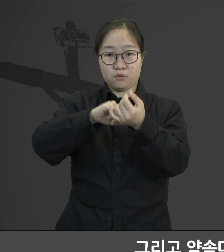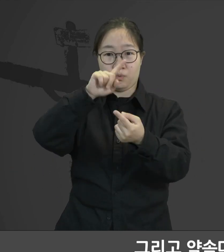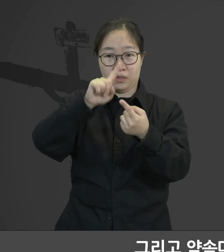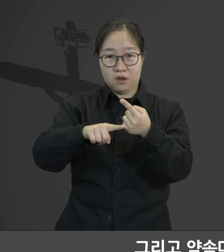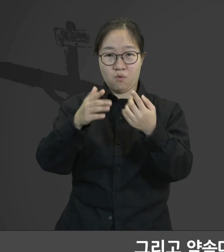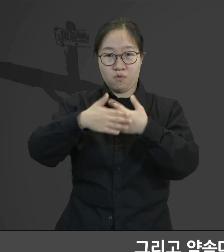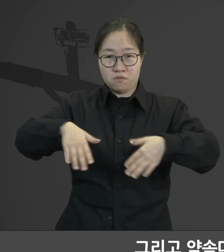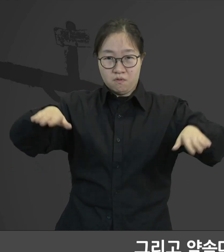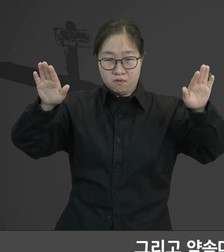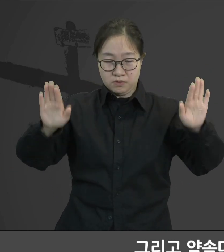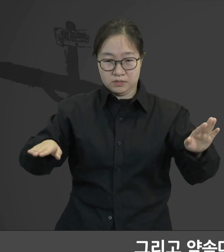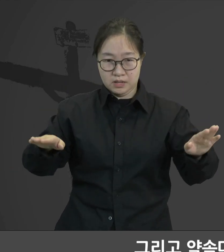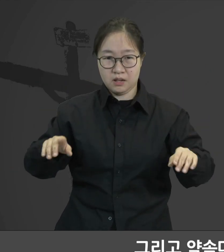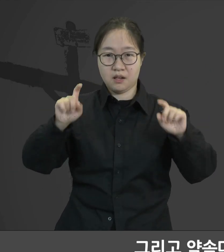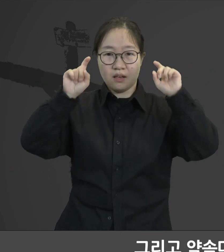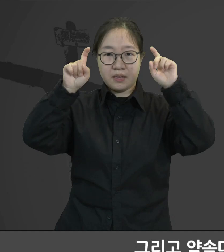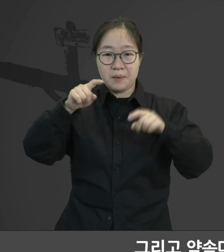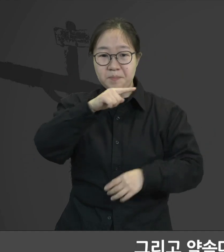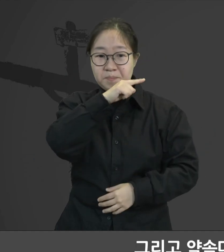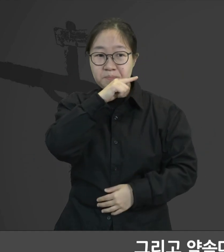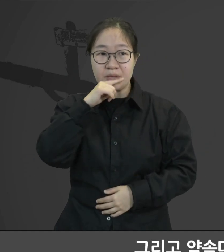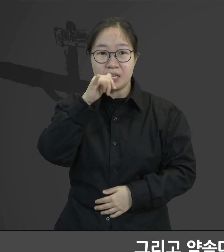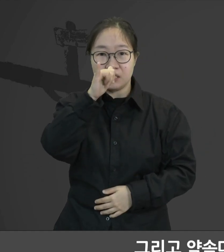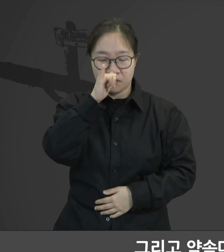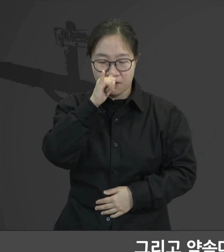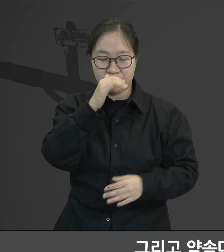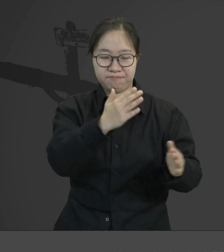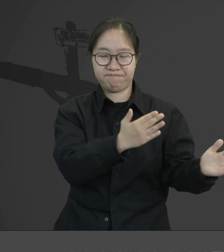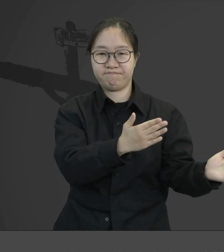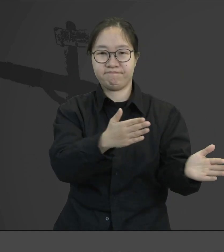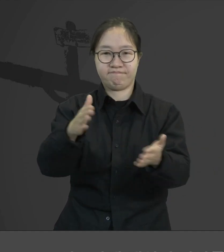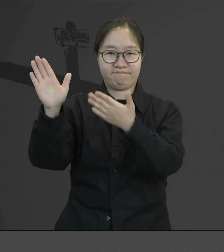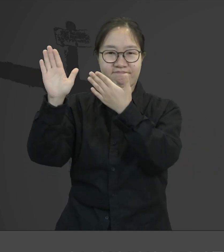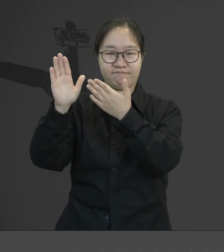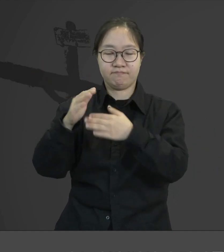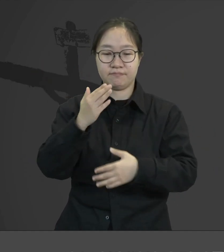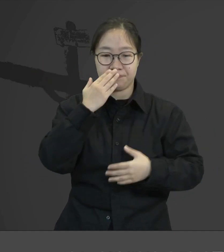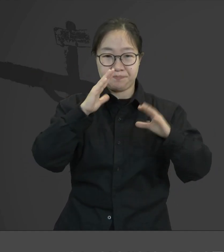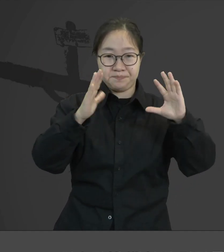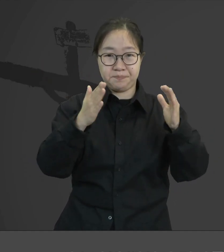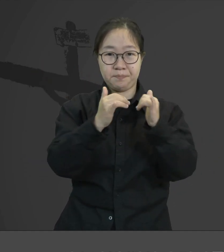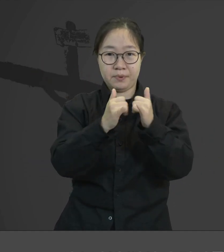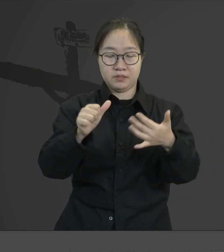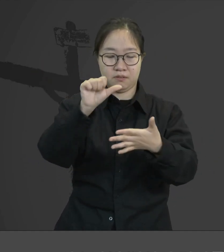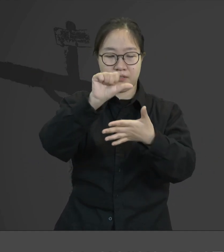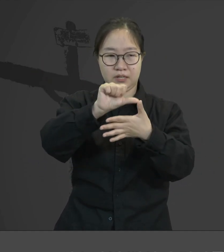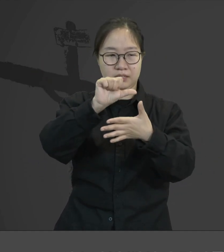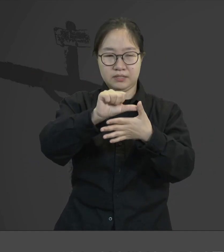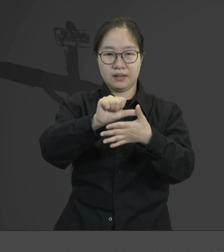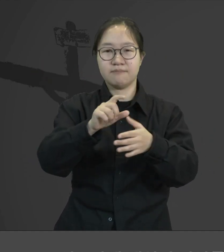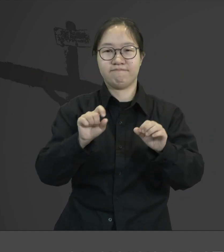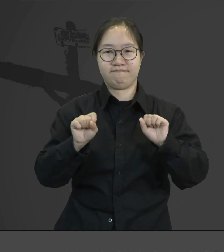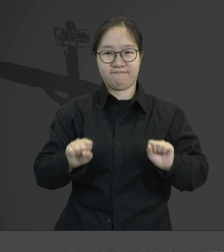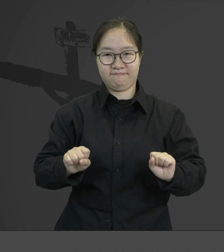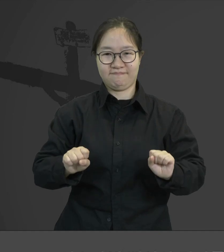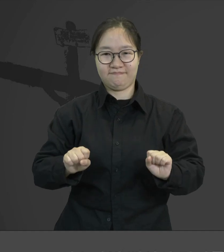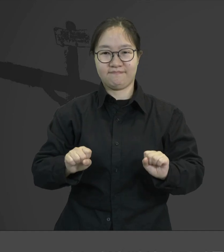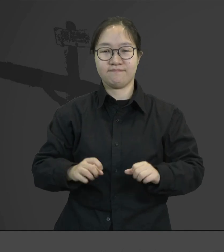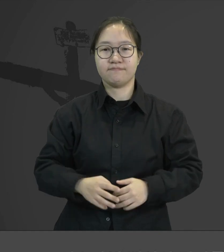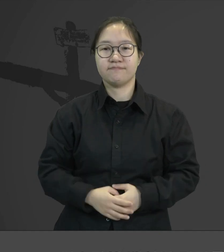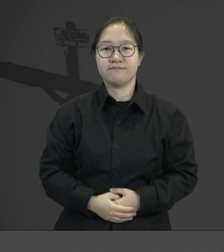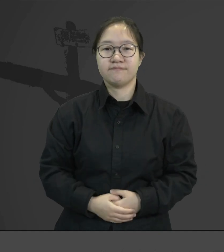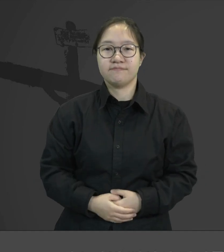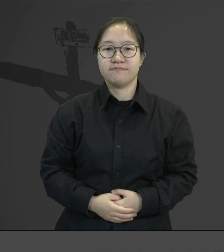죽음의 사자가 어린 양의 피가 묻은 문들을 지나가게 하셔서 이스라엘 백성의 장자를 죽이지